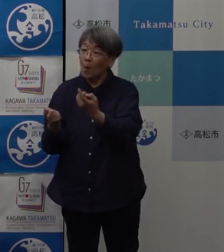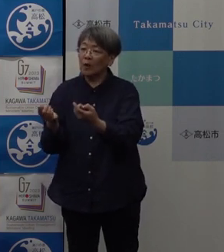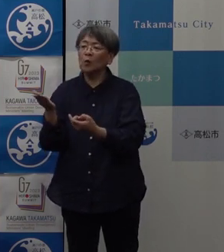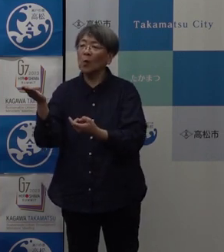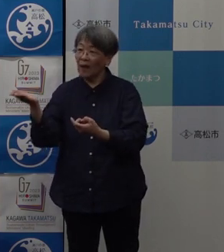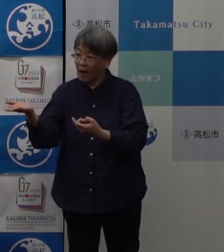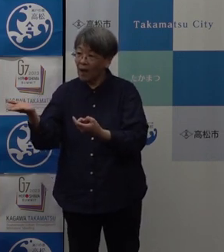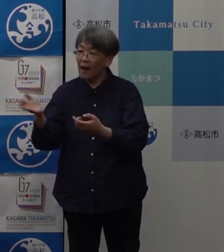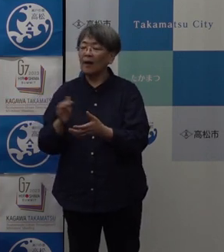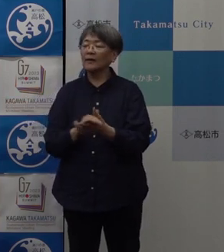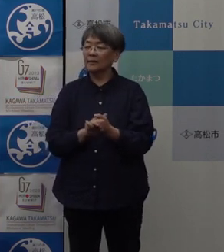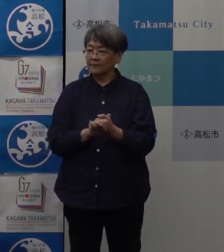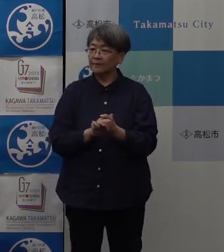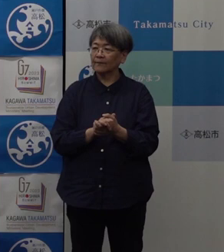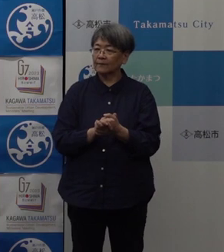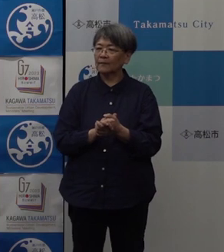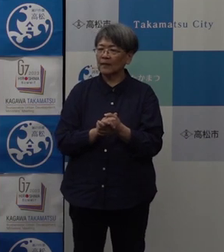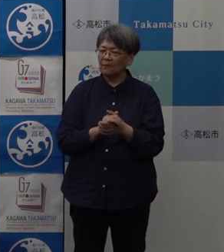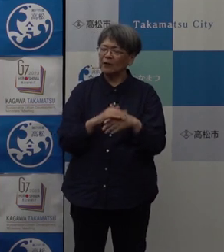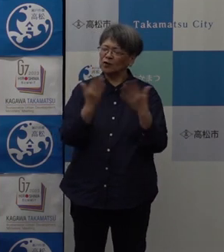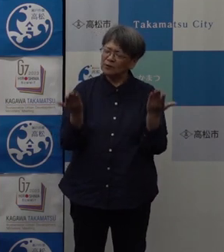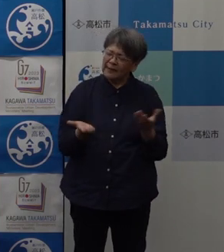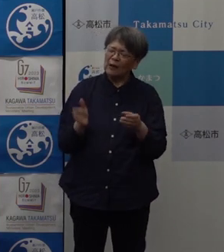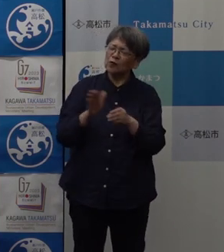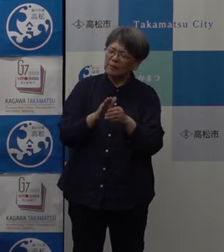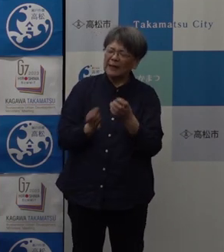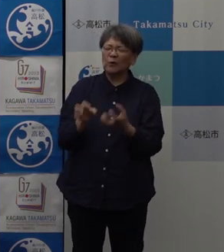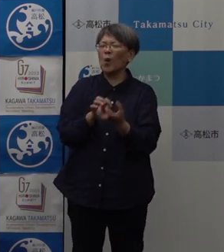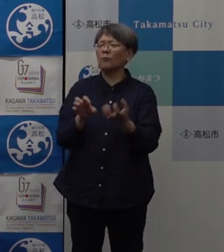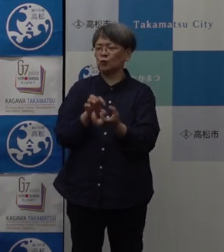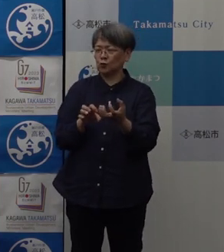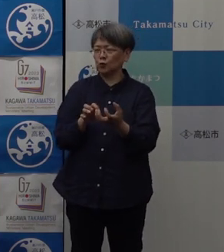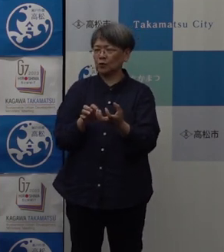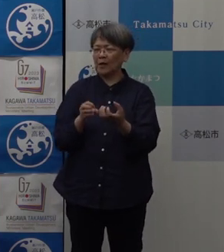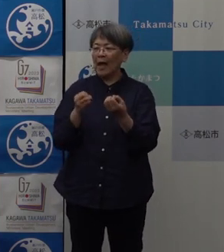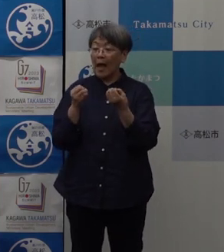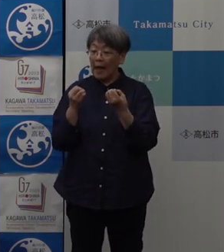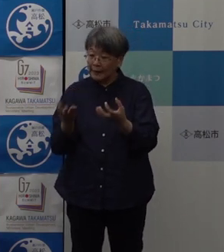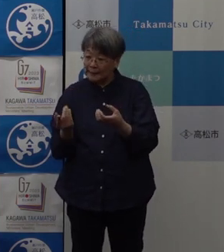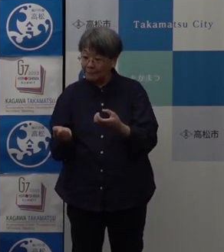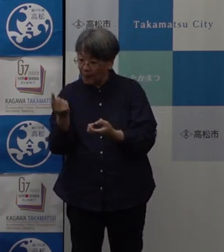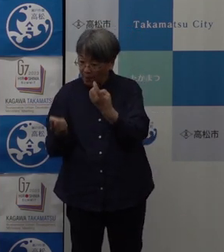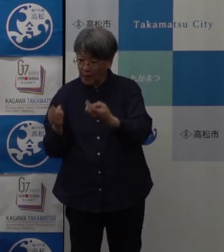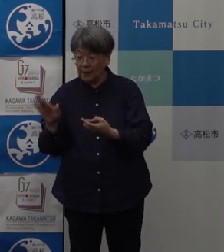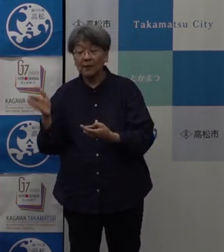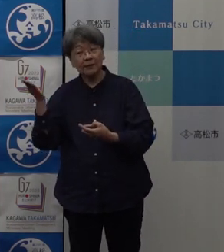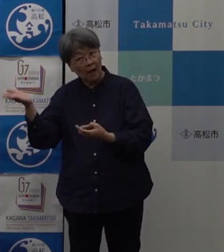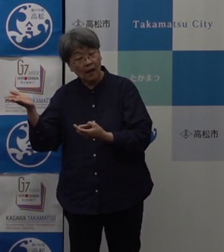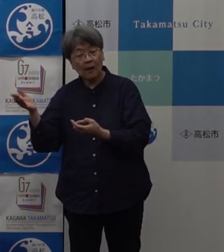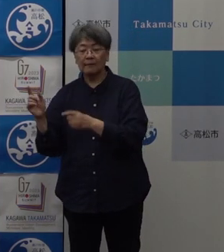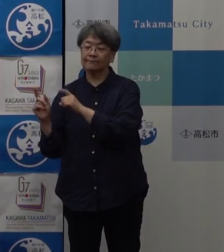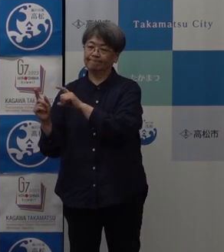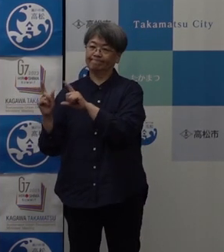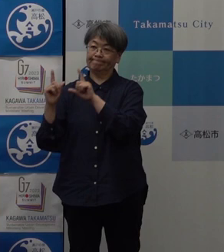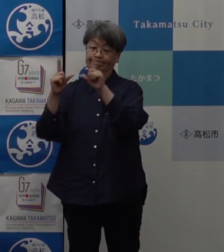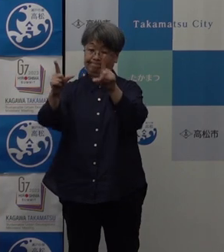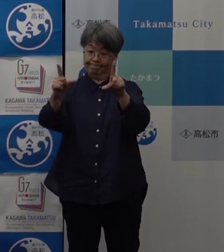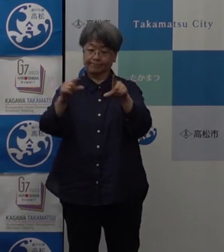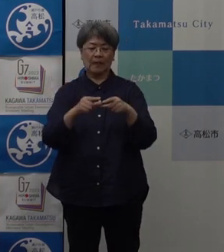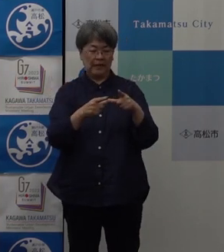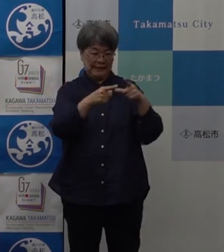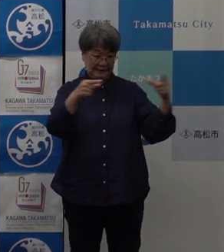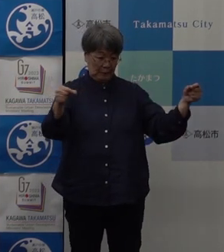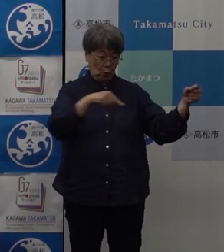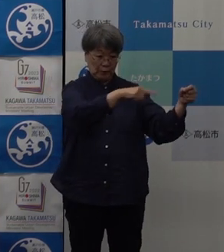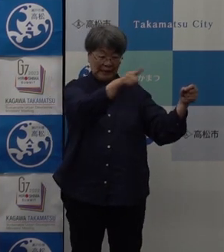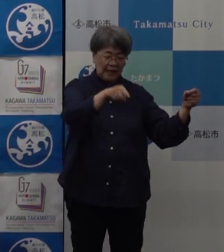あ、まあ、それを全て含めたトラブルですね、新たに確認されたものはございますでしょうか。 あの、まあ、これ全国的な